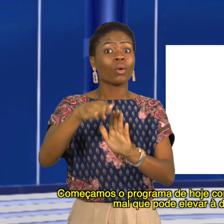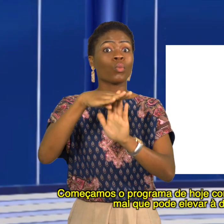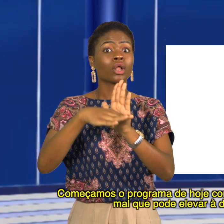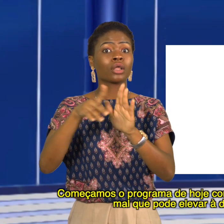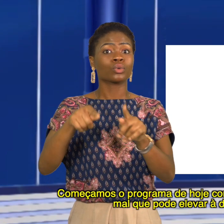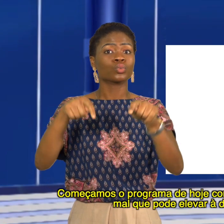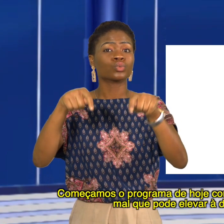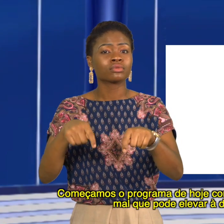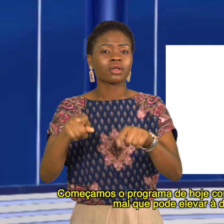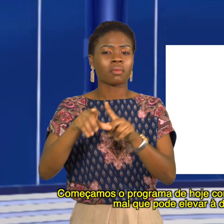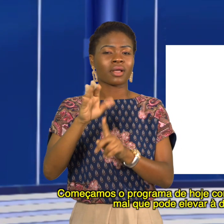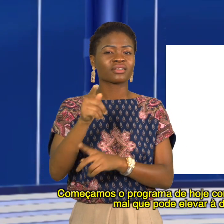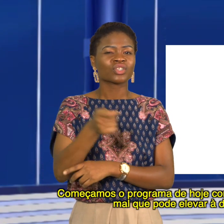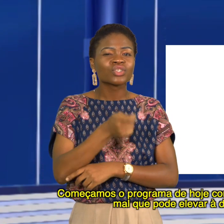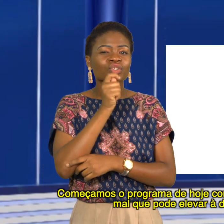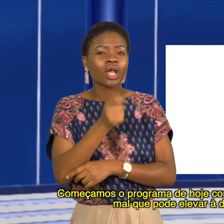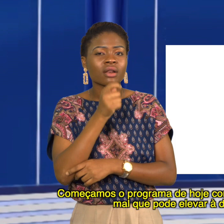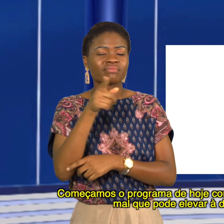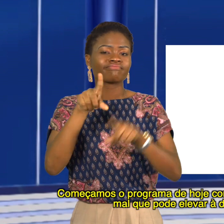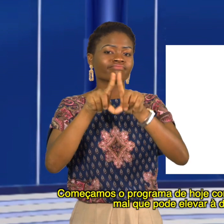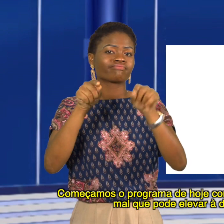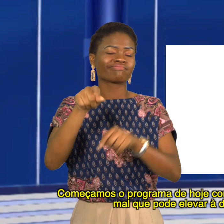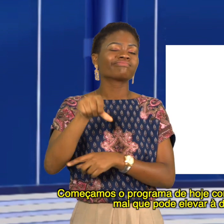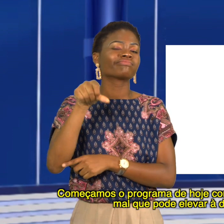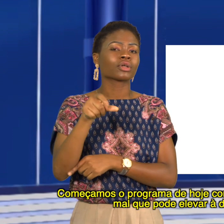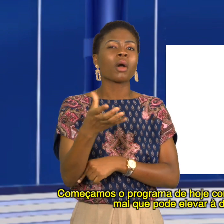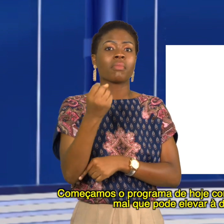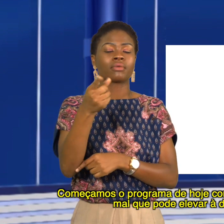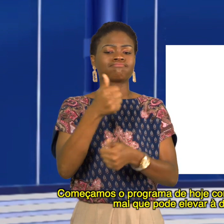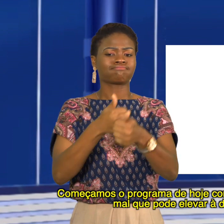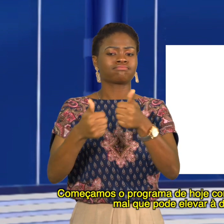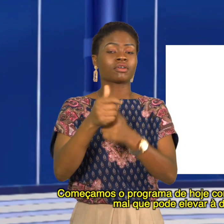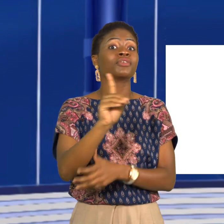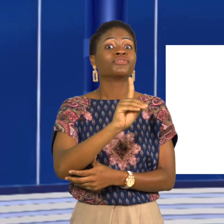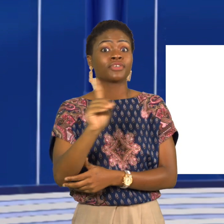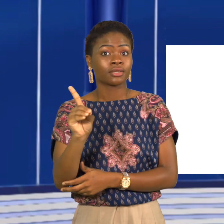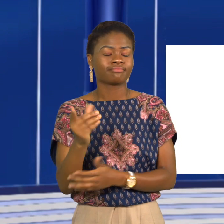Começamos o programa de hoje com uma peça sobre o mal que pode levar a deficiência.